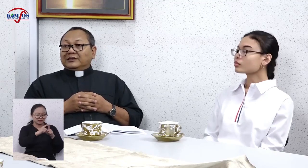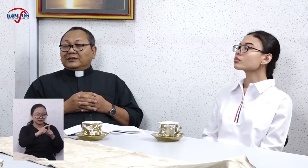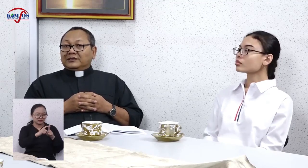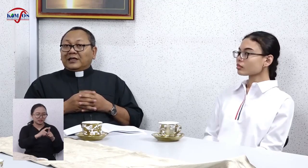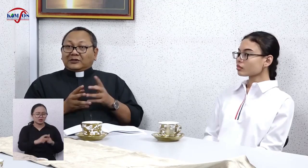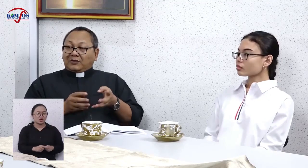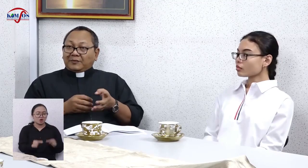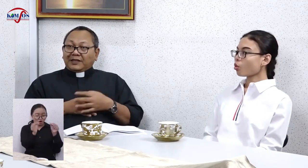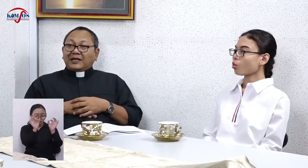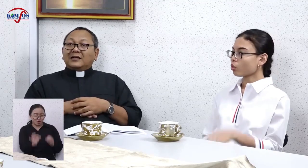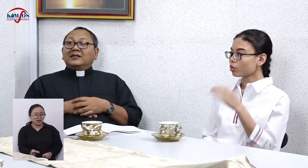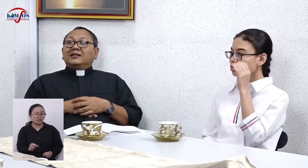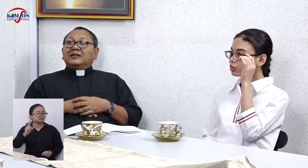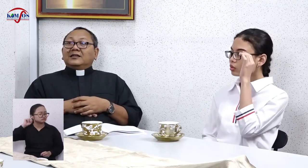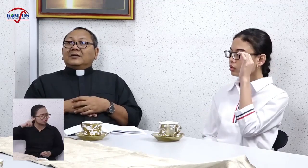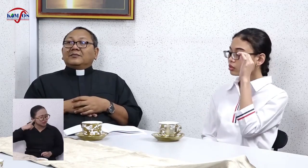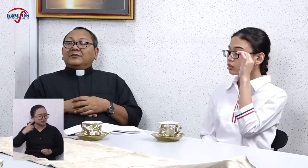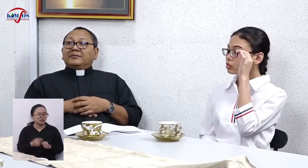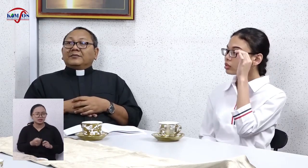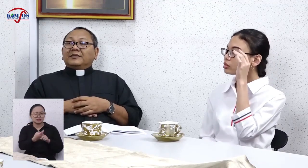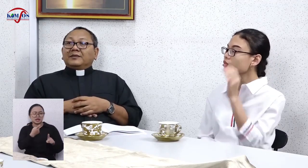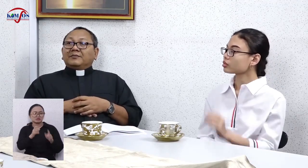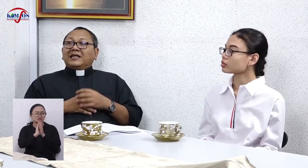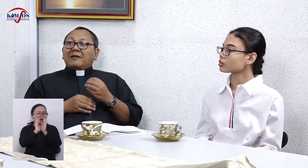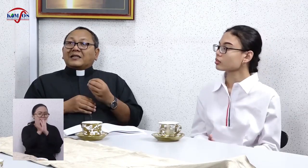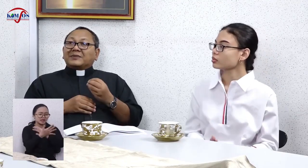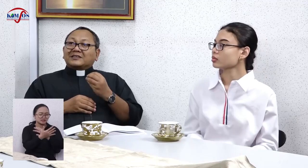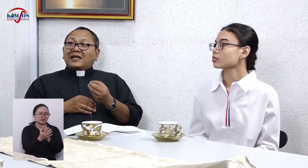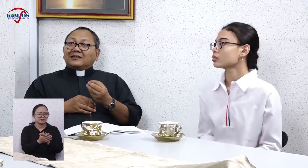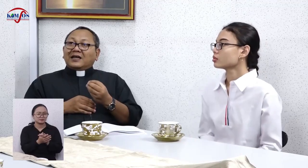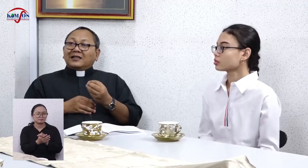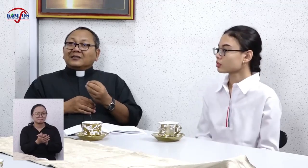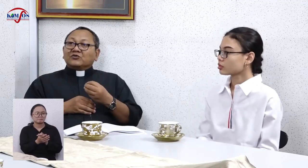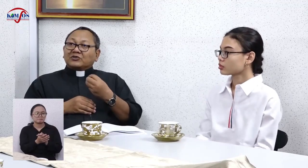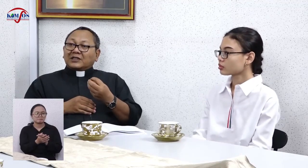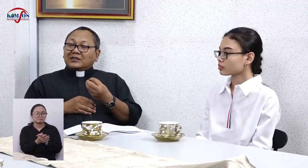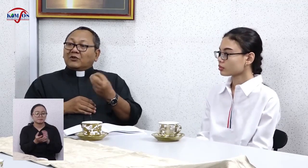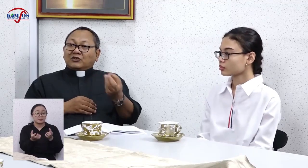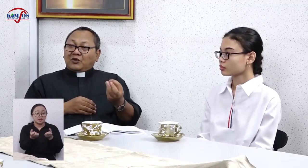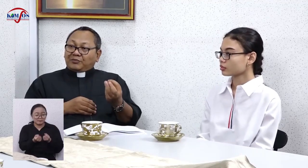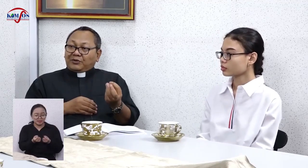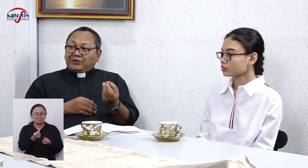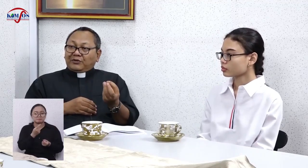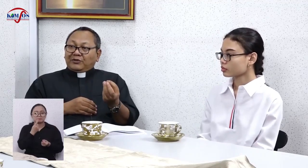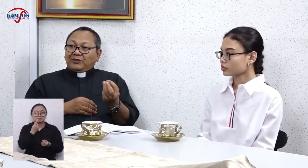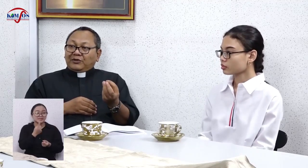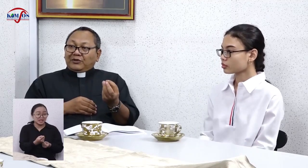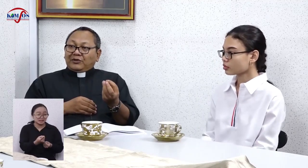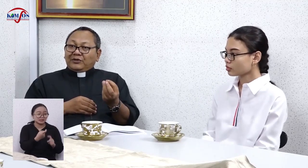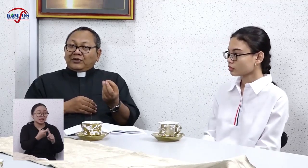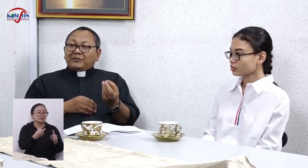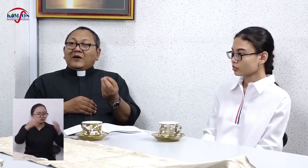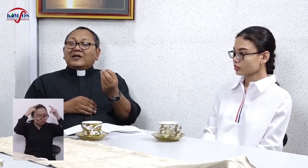tuli dari Surabaya mendapat pesan dari suster di Wonosobo